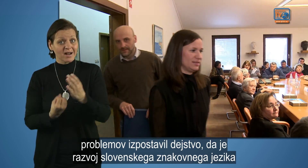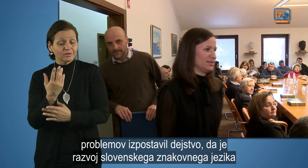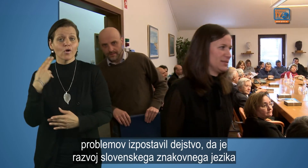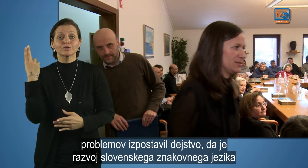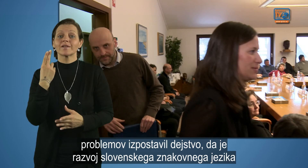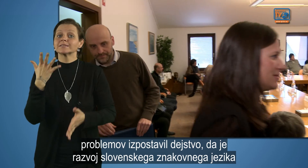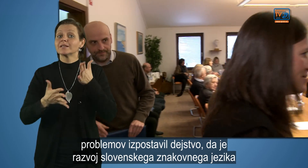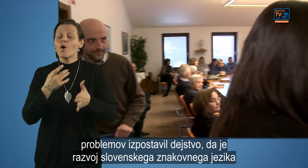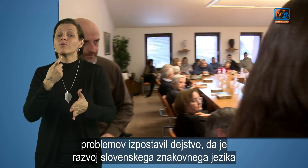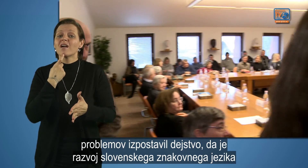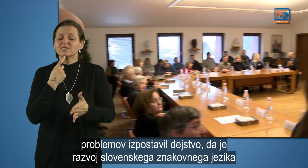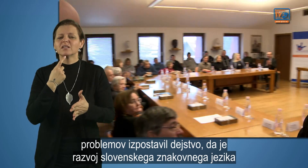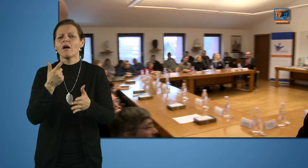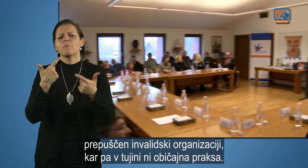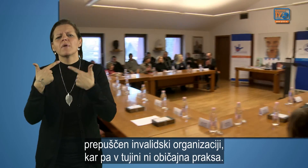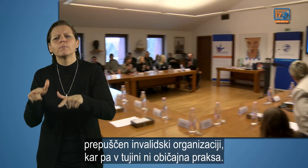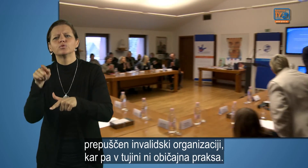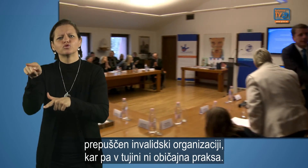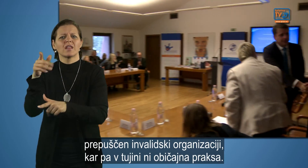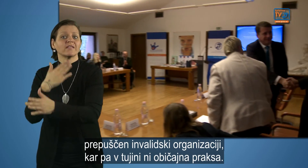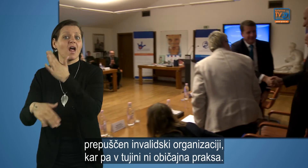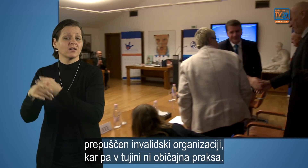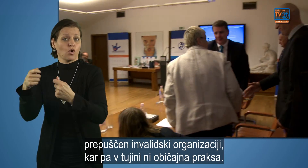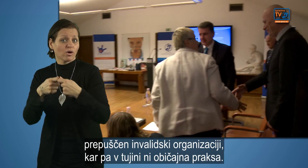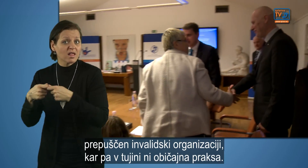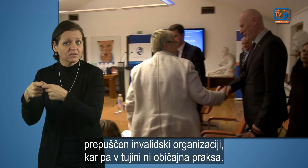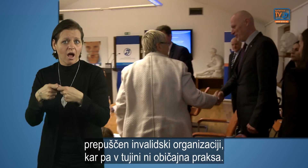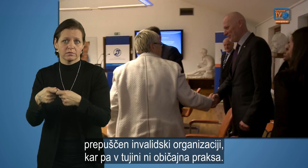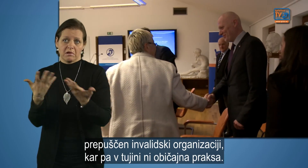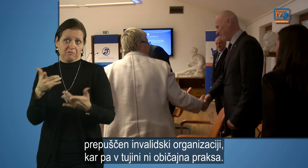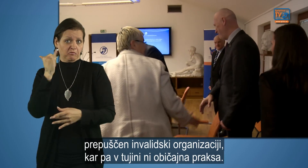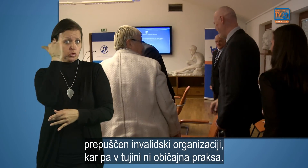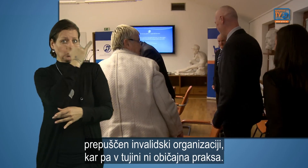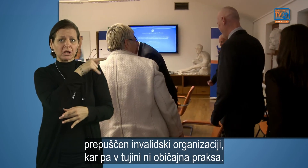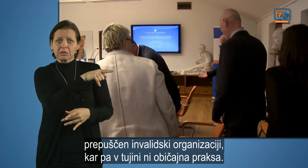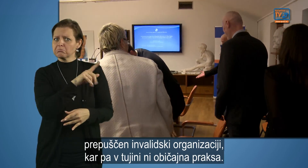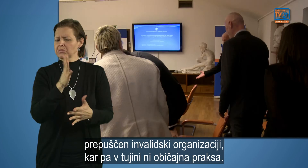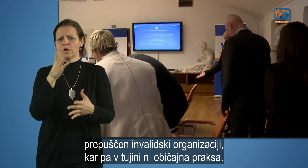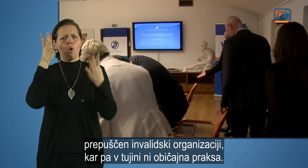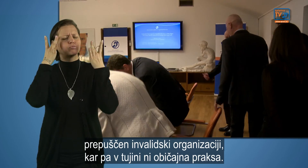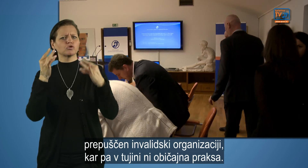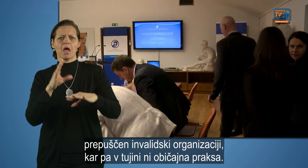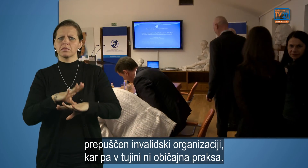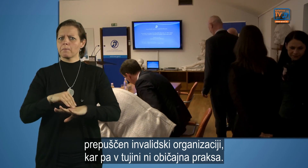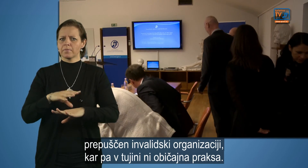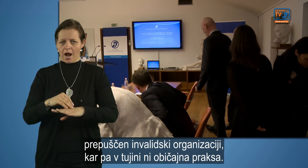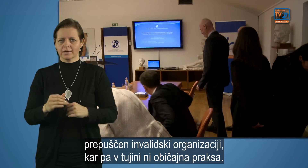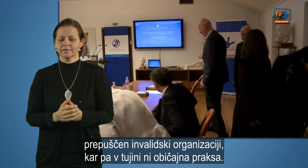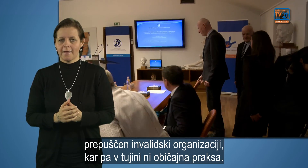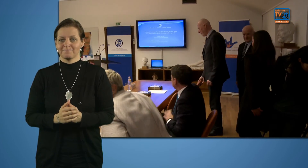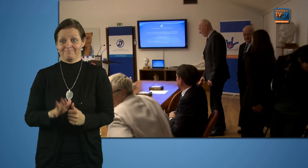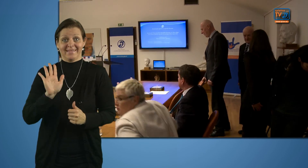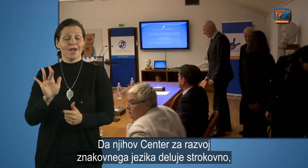razvoj slovenskega znakovnega jezika prepuščen invalidski organizaciji, kar pa v tujini ni običajna